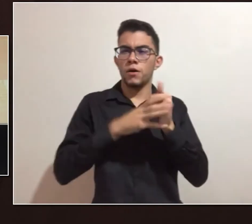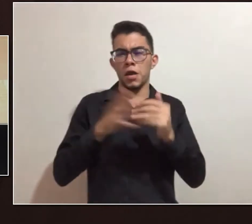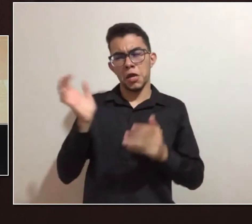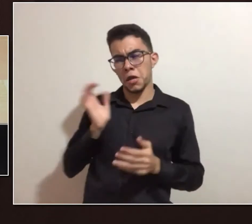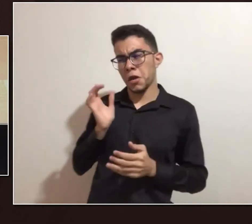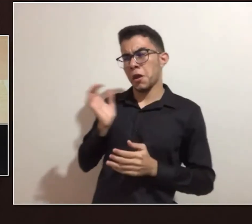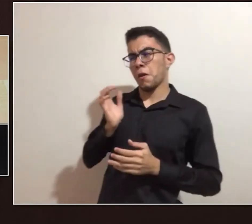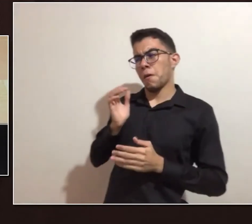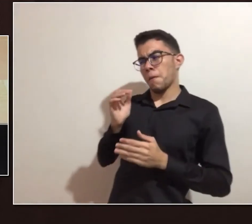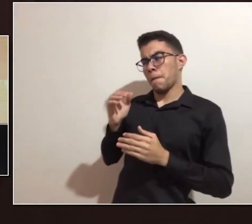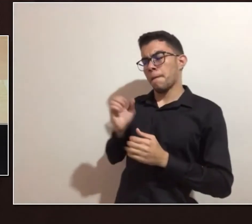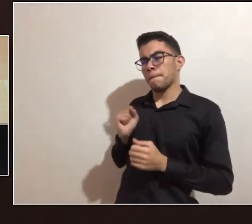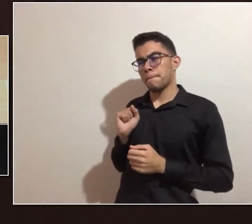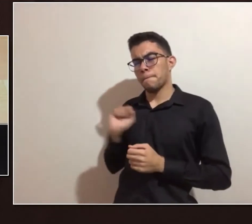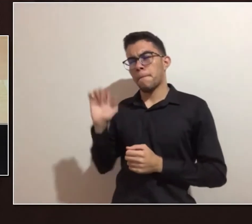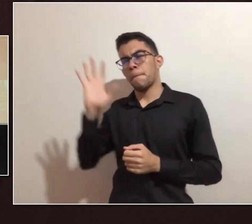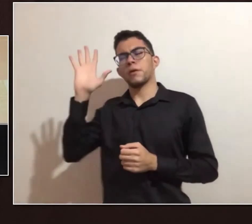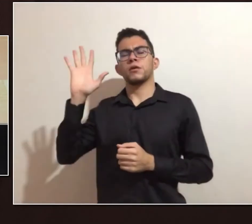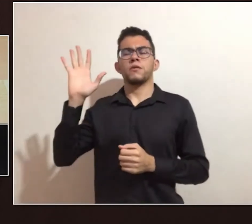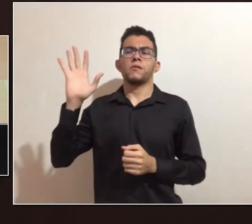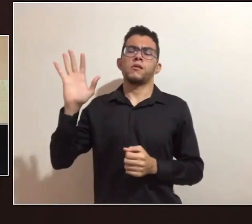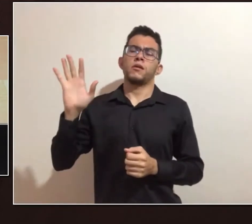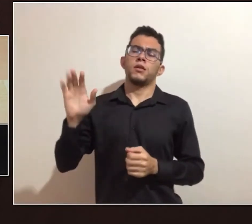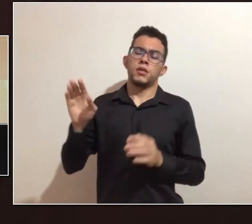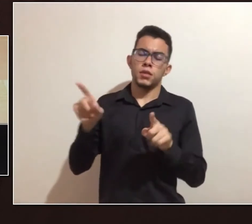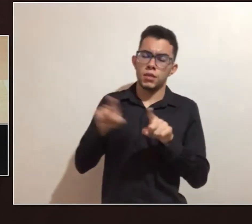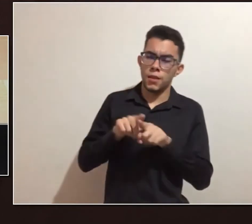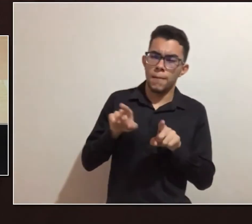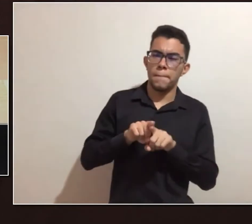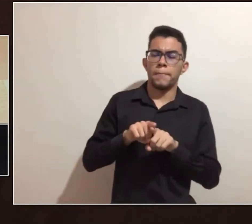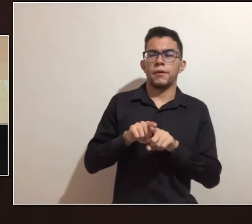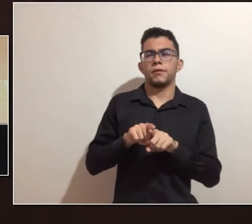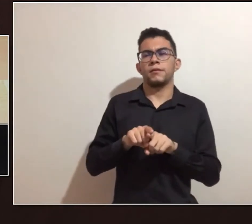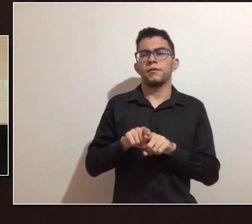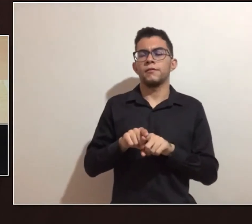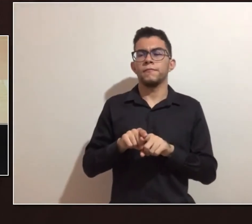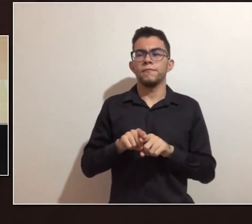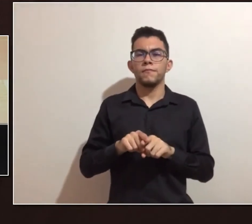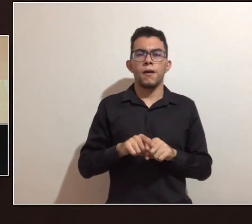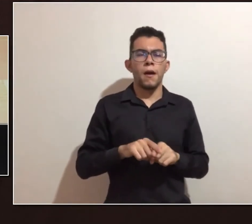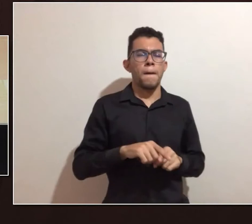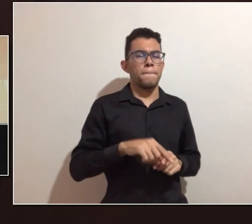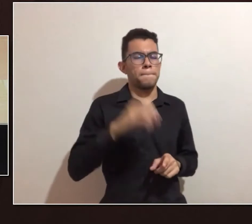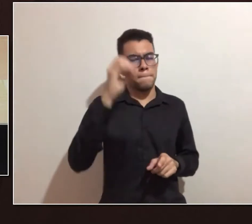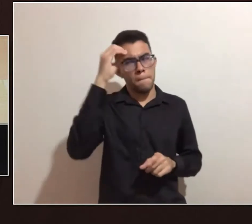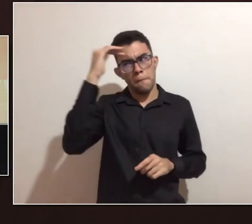não cultos. É, não é? Ó Senhor Jesus. O evangelho,